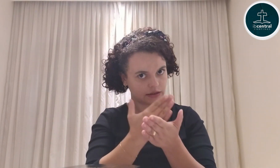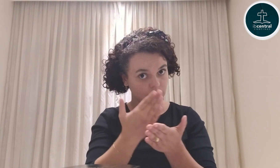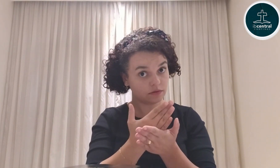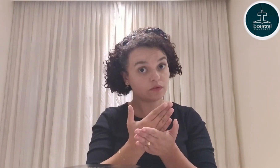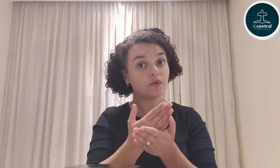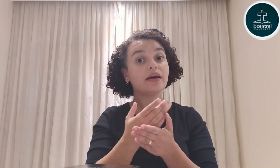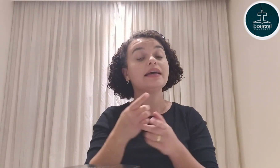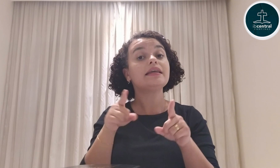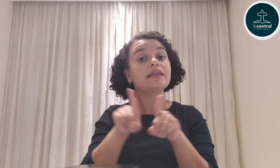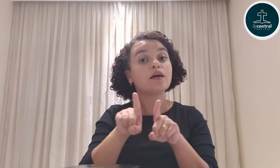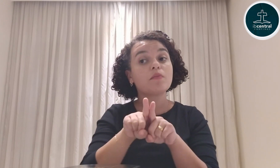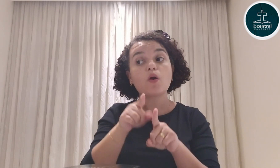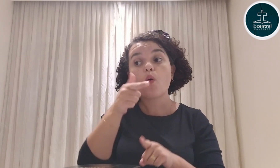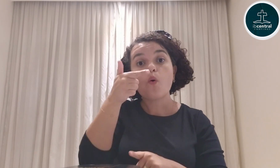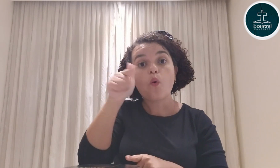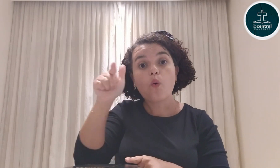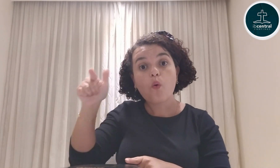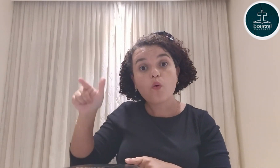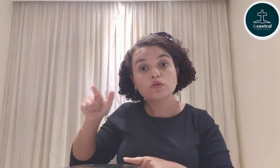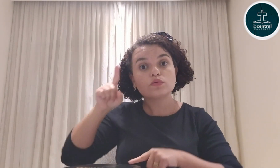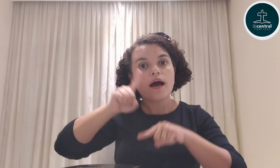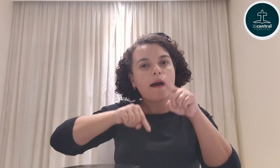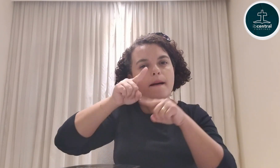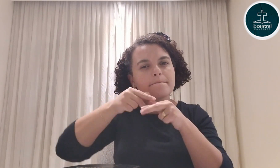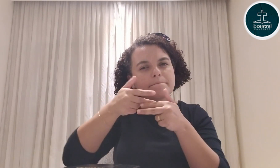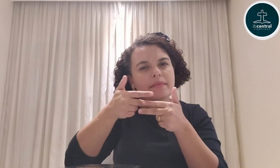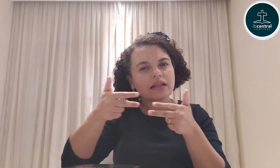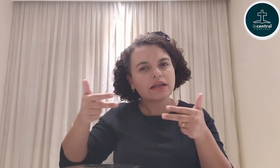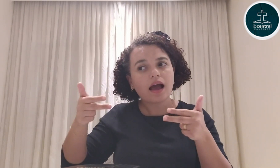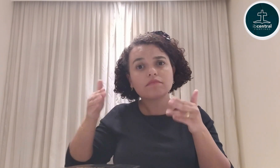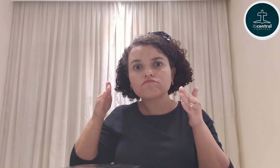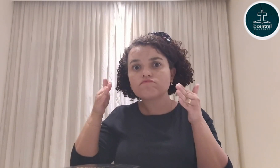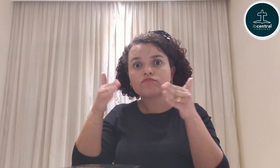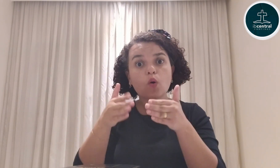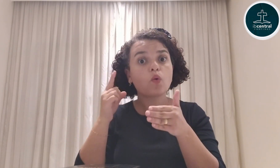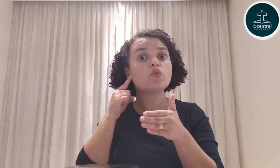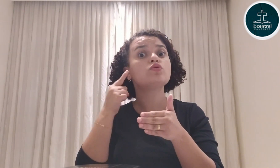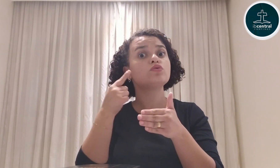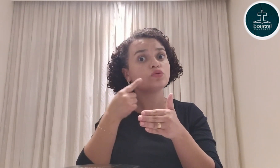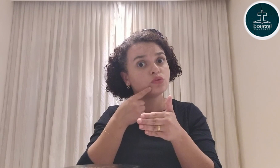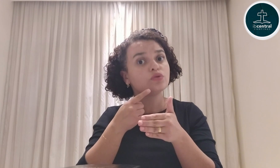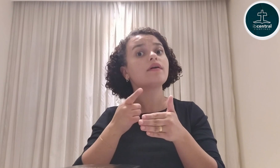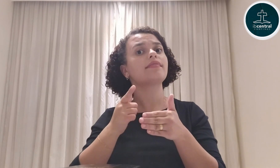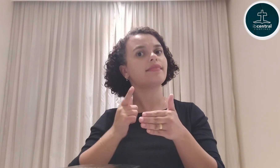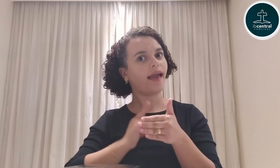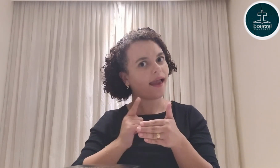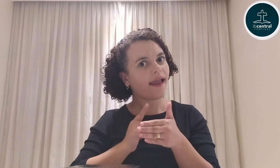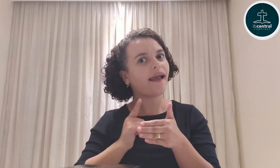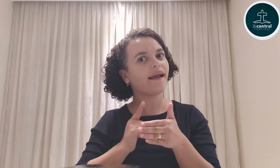E a junta tem esse material e também outros materiais específicos para